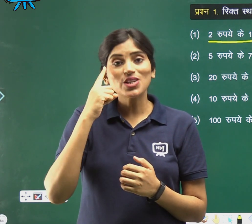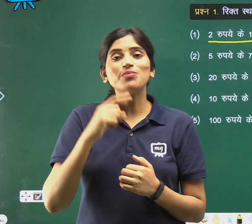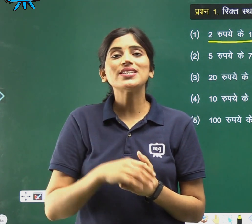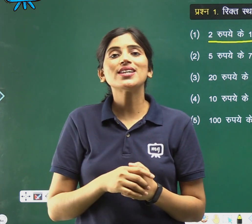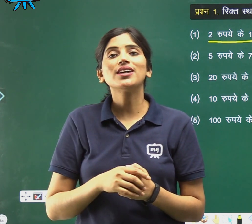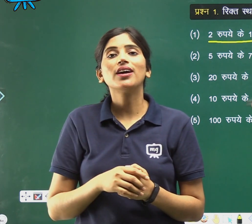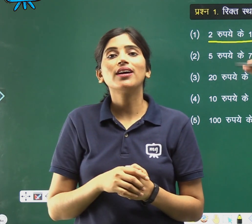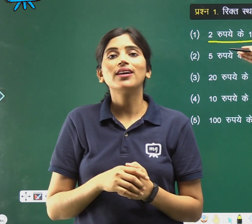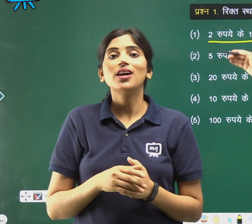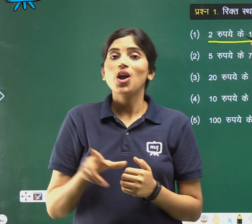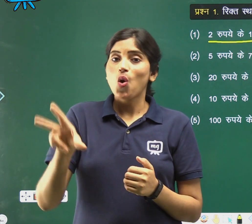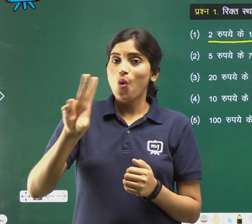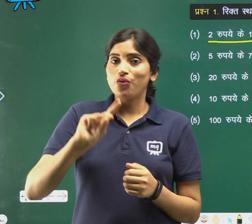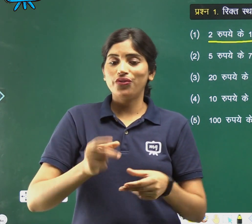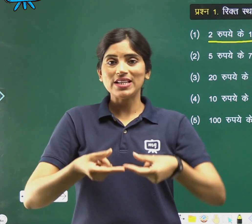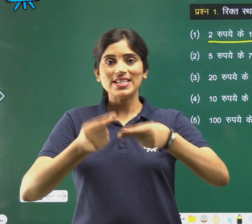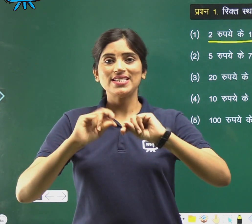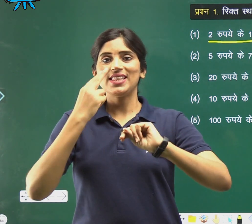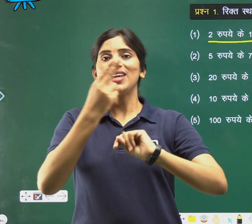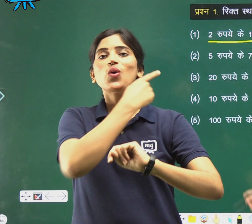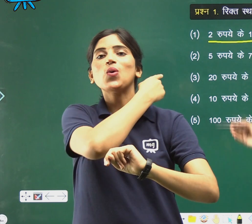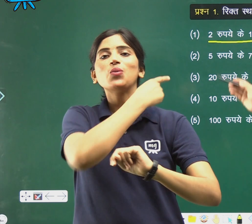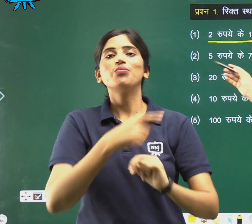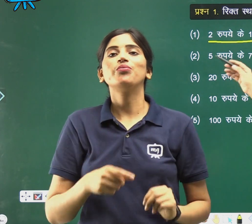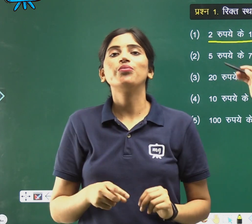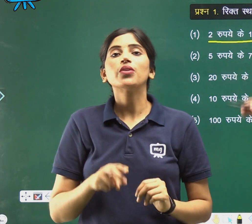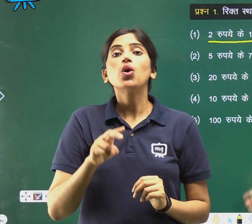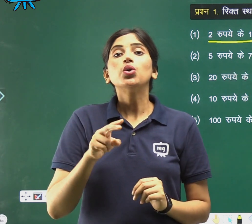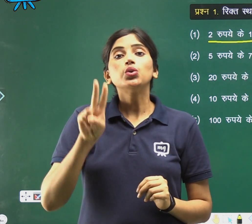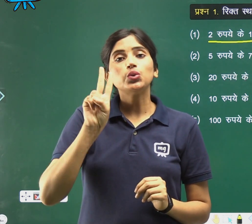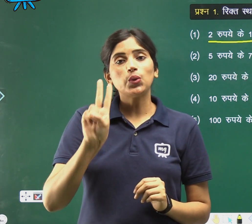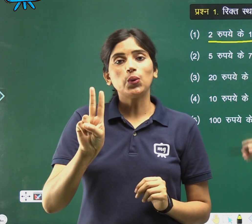समझे? फिर नीचे देखो, 2,